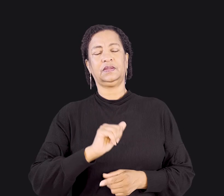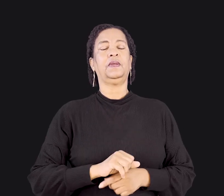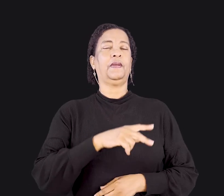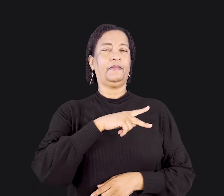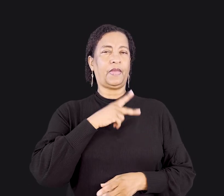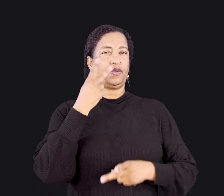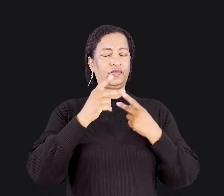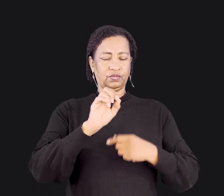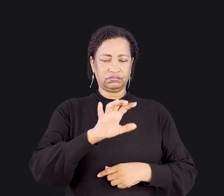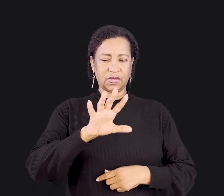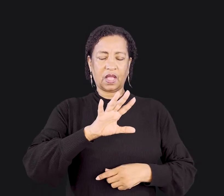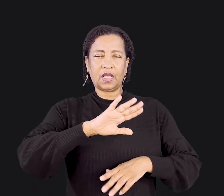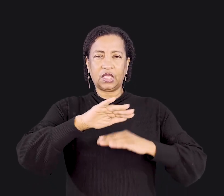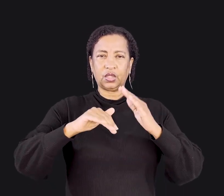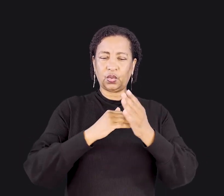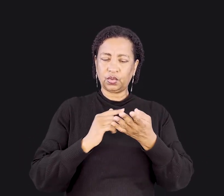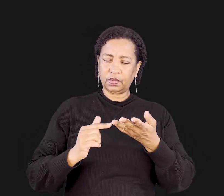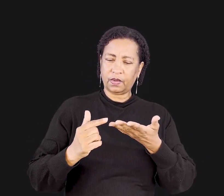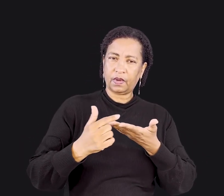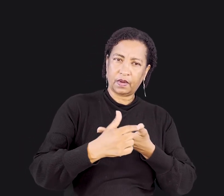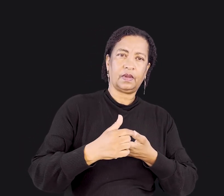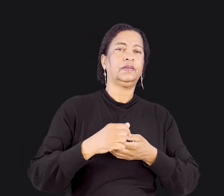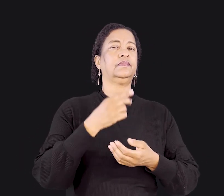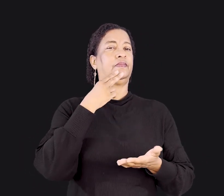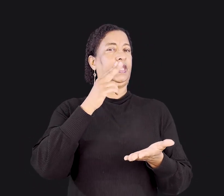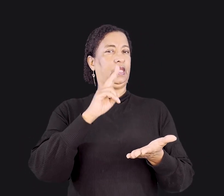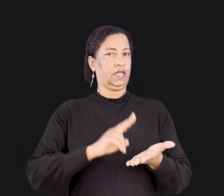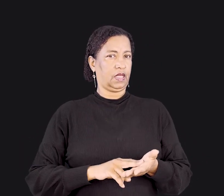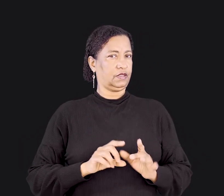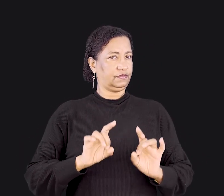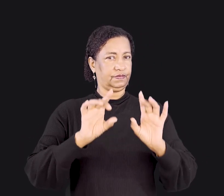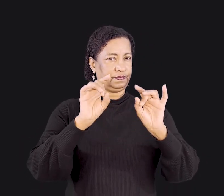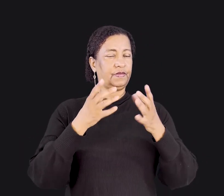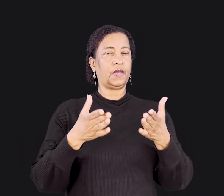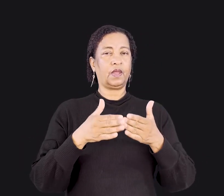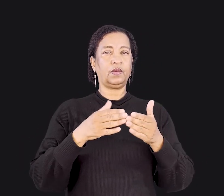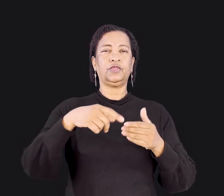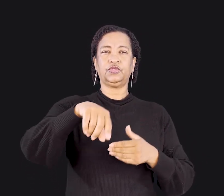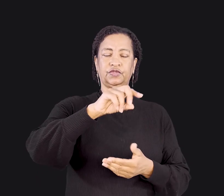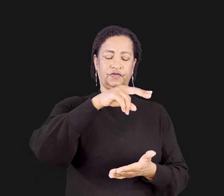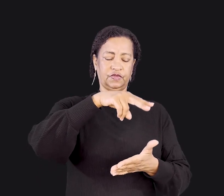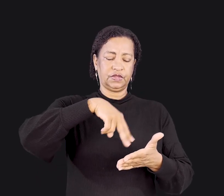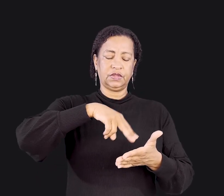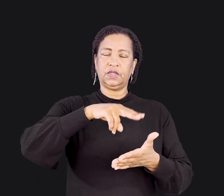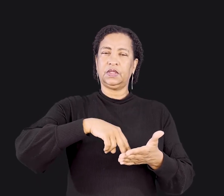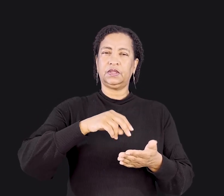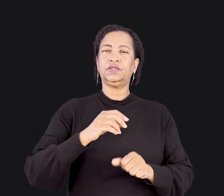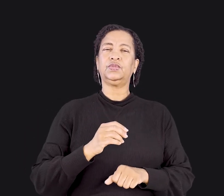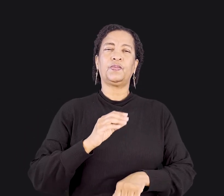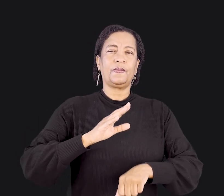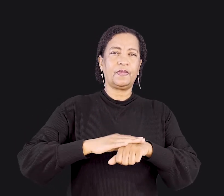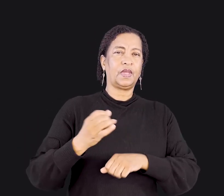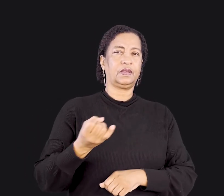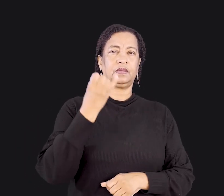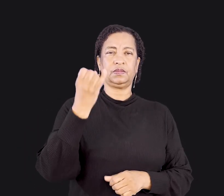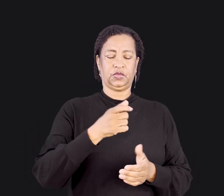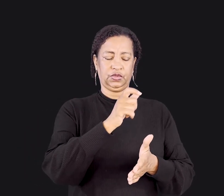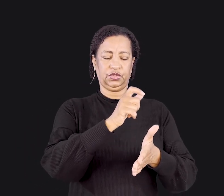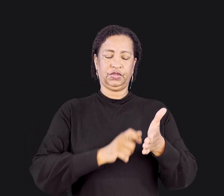áreas do ministério nesta preciosa carta. Eu pedi que você lesse os 2 mais importantes capítulos da Bíblia sobre